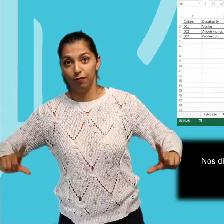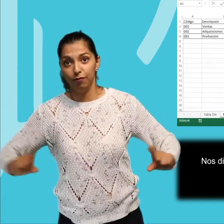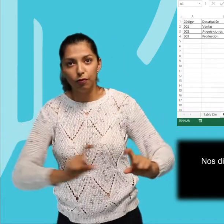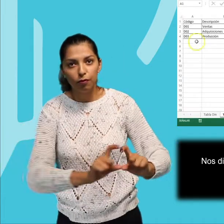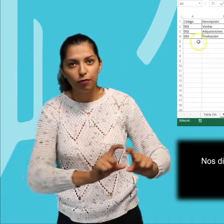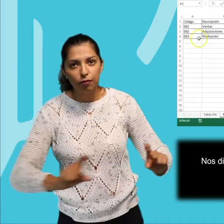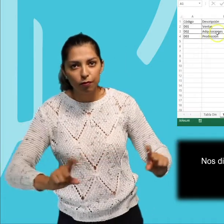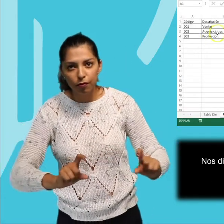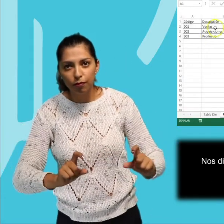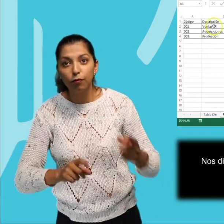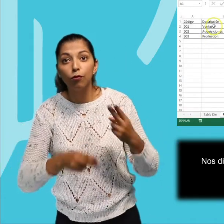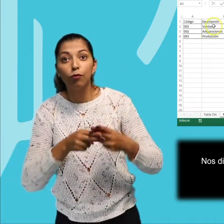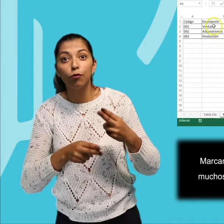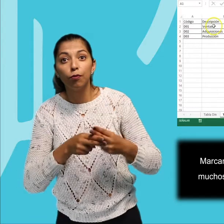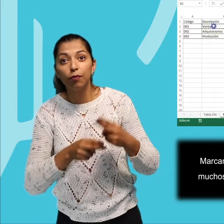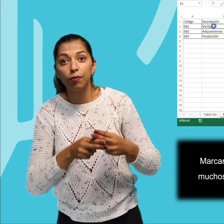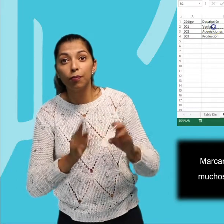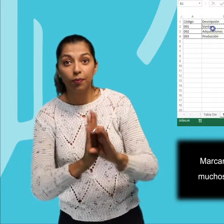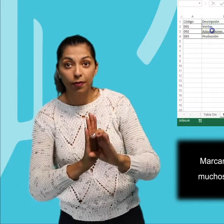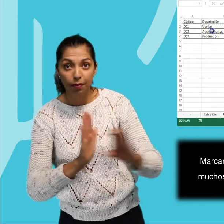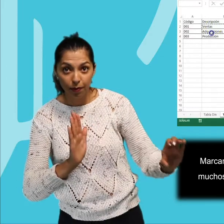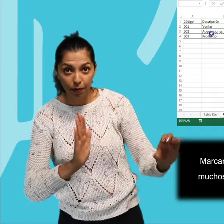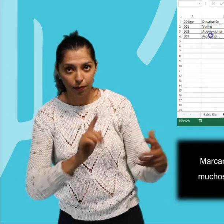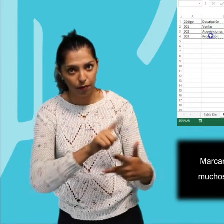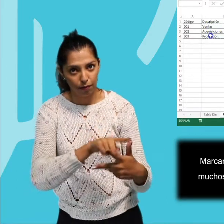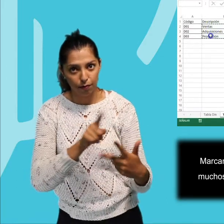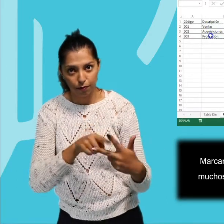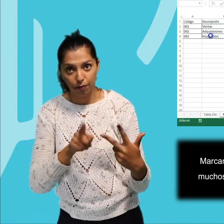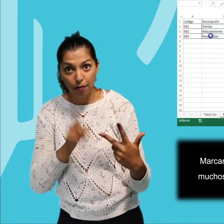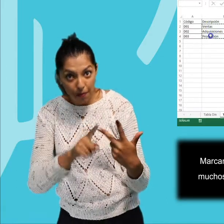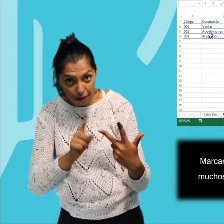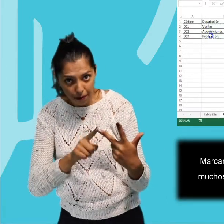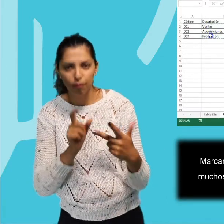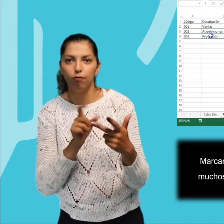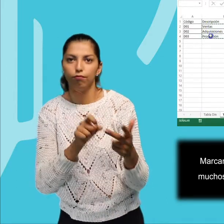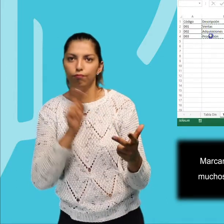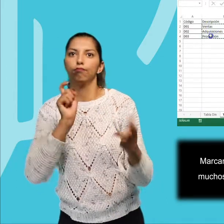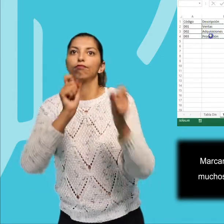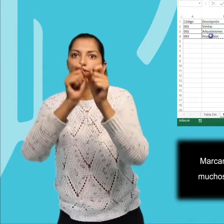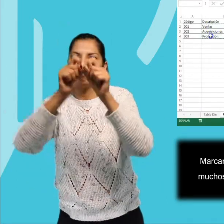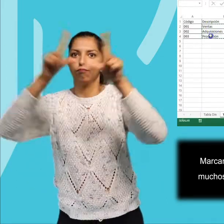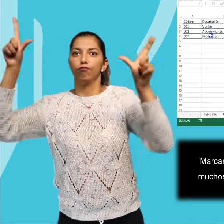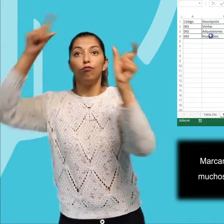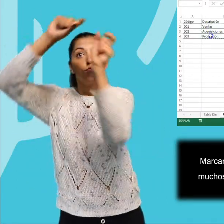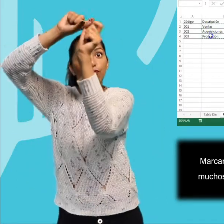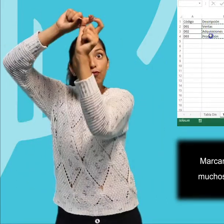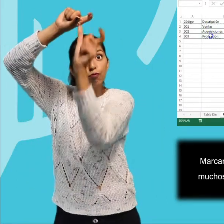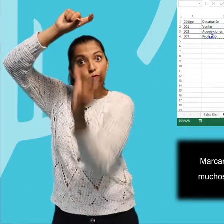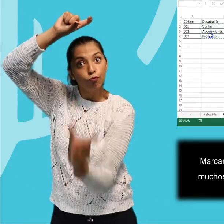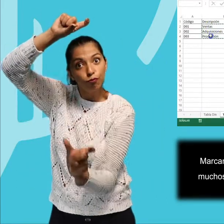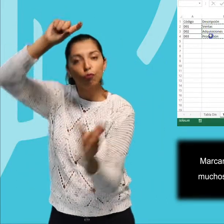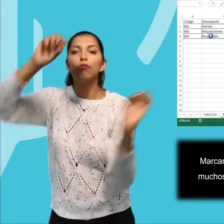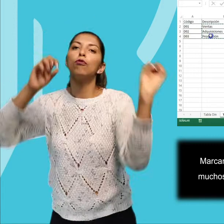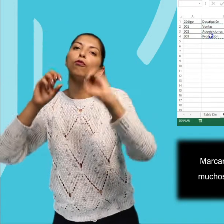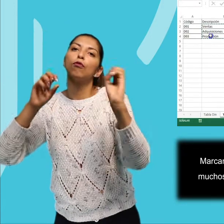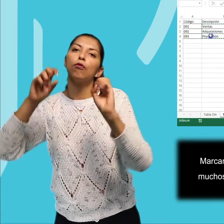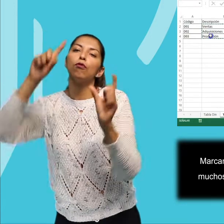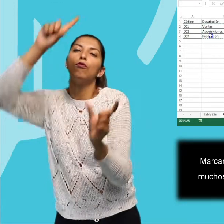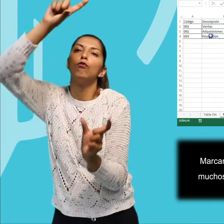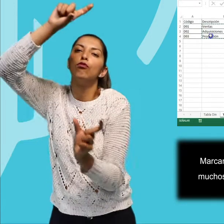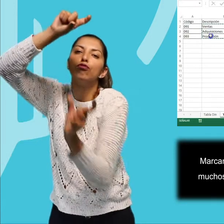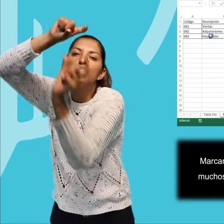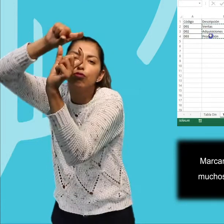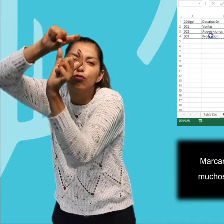hoja de departamento. Marcamos la lista de datos, que puede ser pequeña o grande con muchos más datos. En este